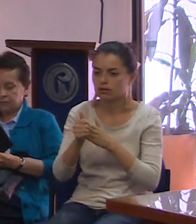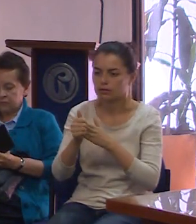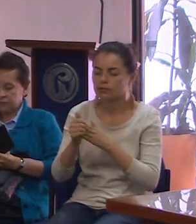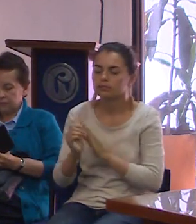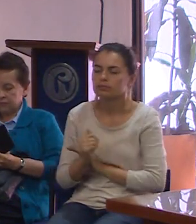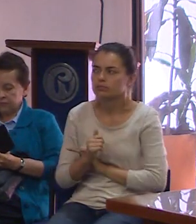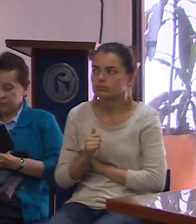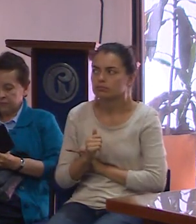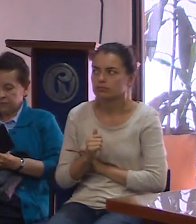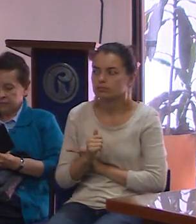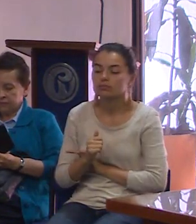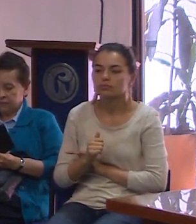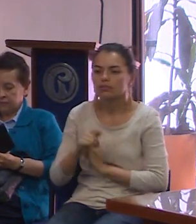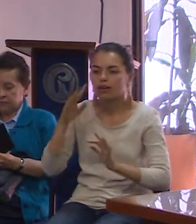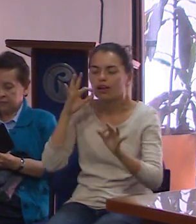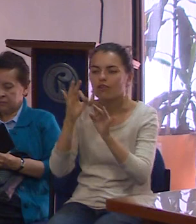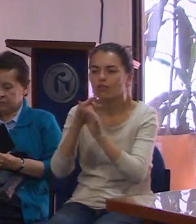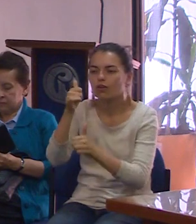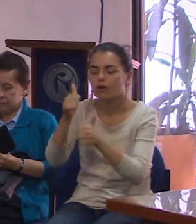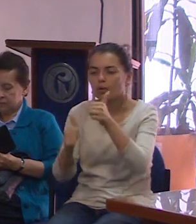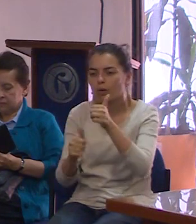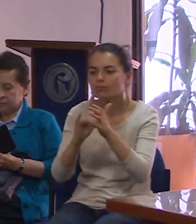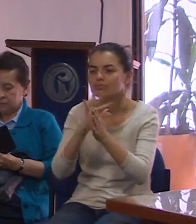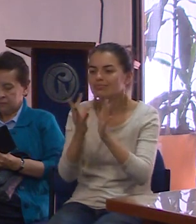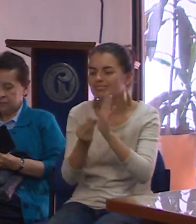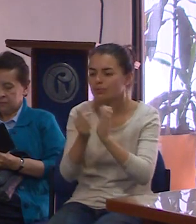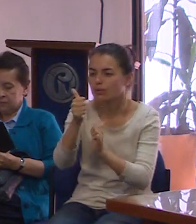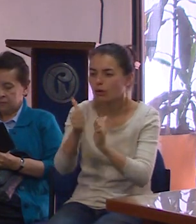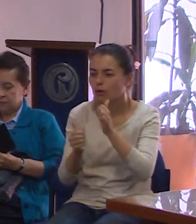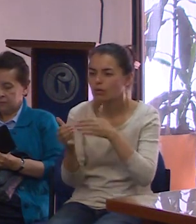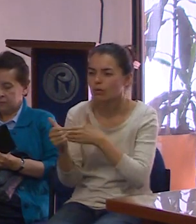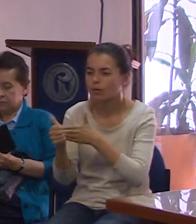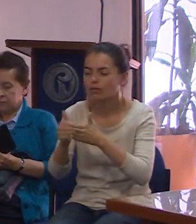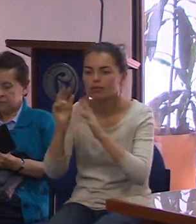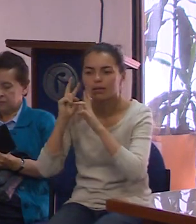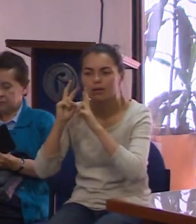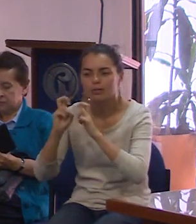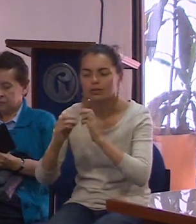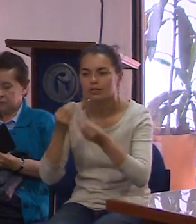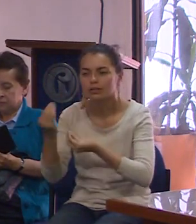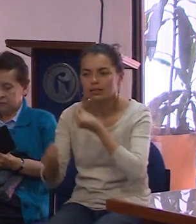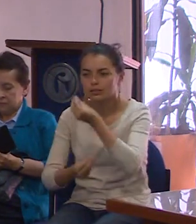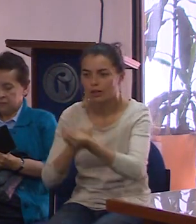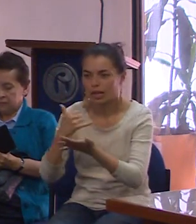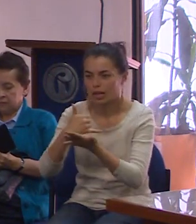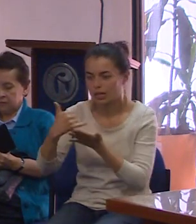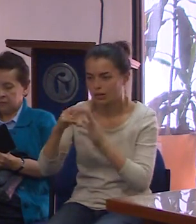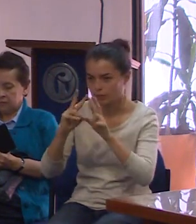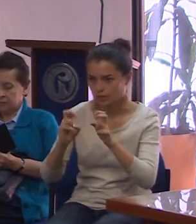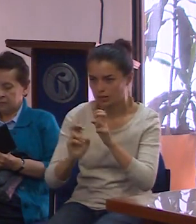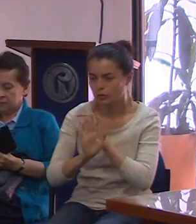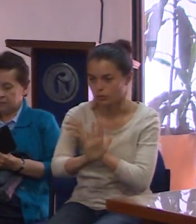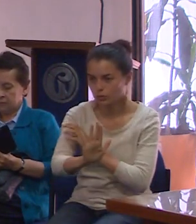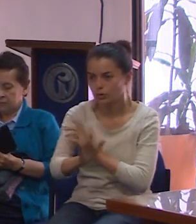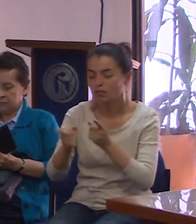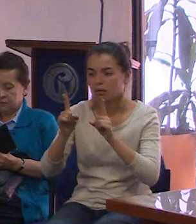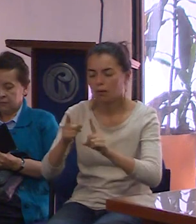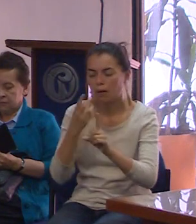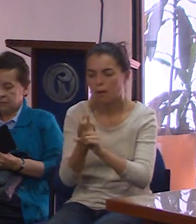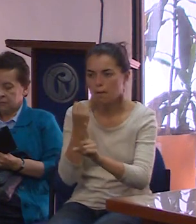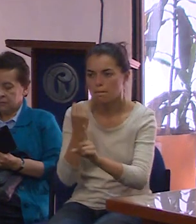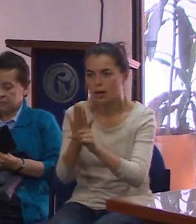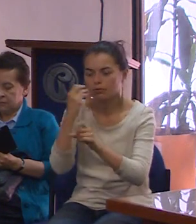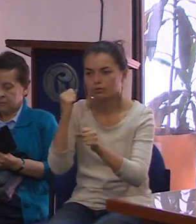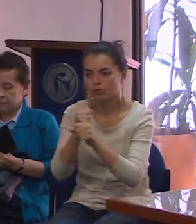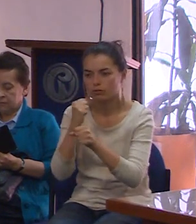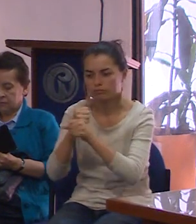conocimiento? ¿Desde qué enfoques y paradigmas son guiadas y orientadas las investigaciones realizadas desde la línea? ¿Y cuál es el impacto que han tenido en los